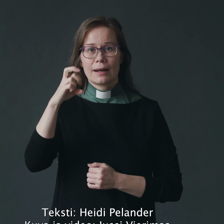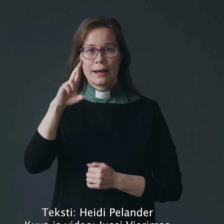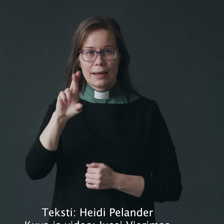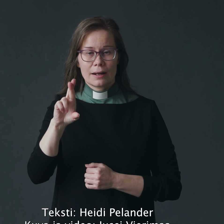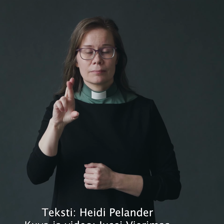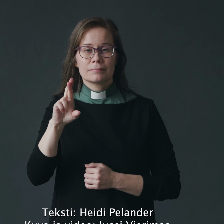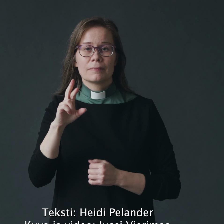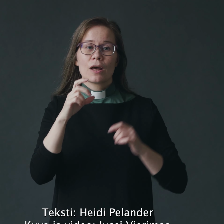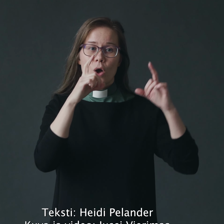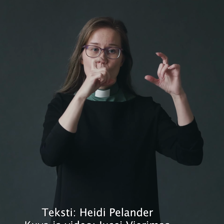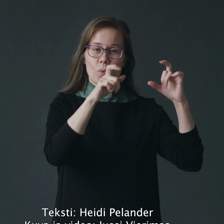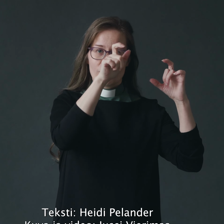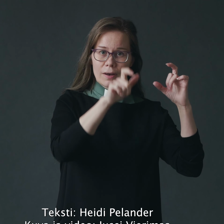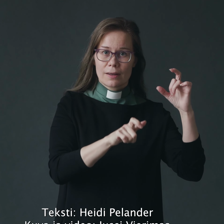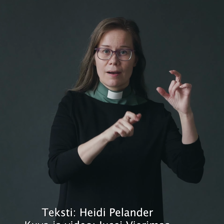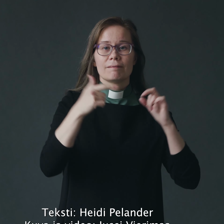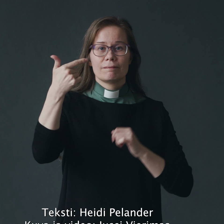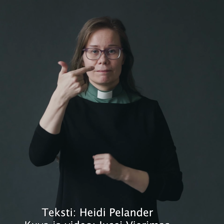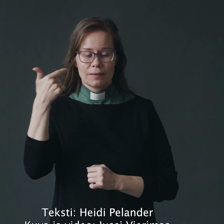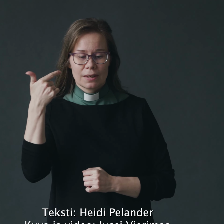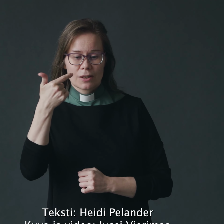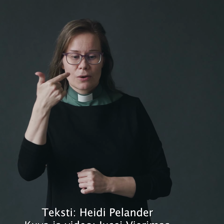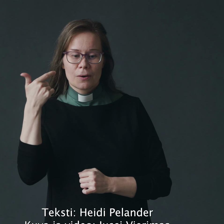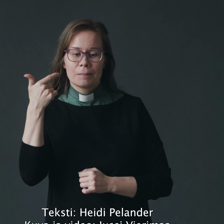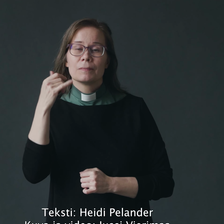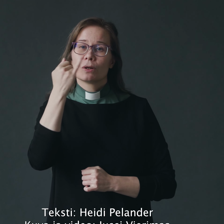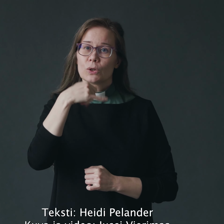Kuva ja video Jussi Vierimaa.